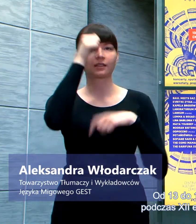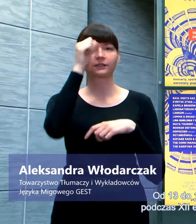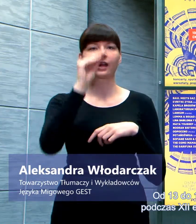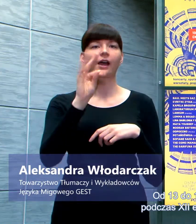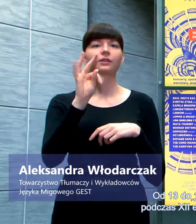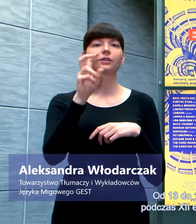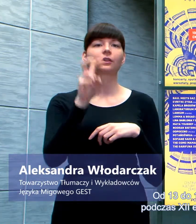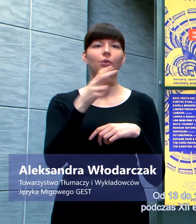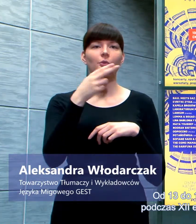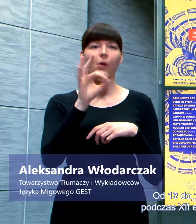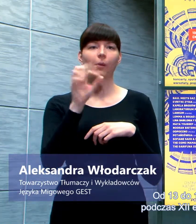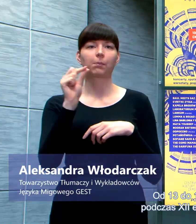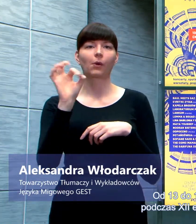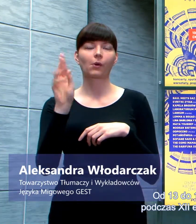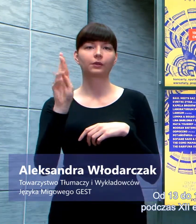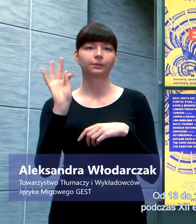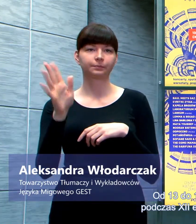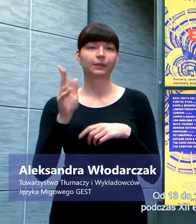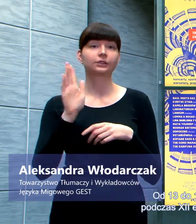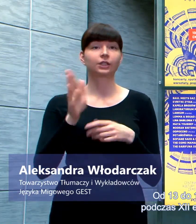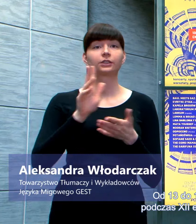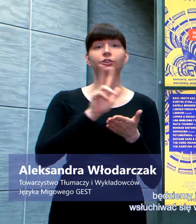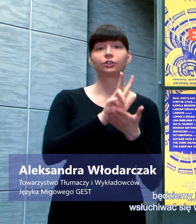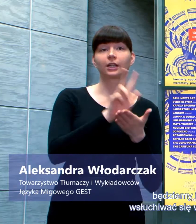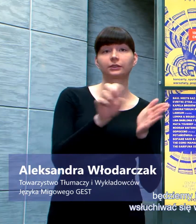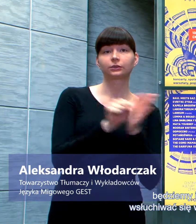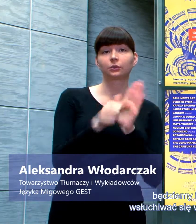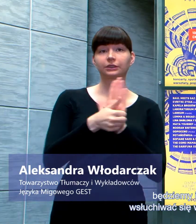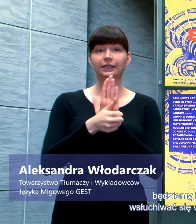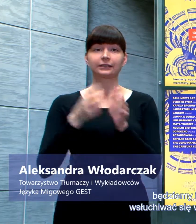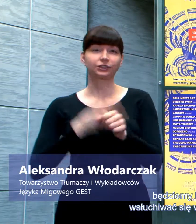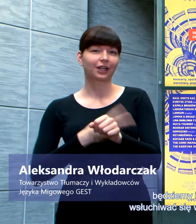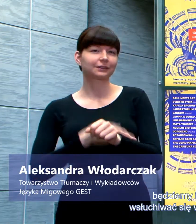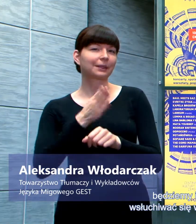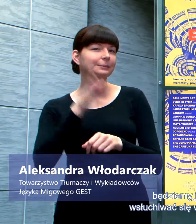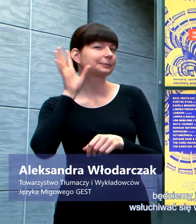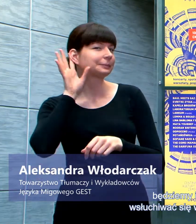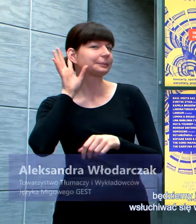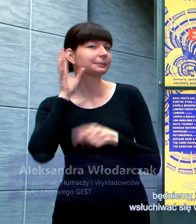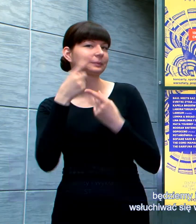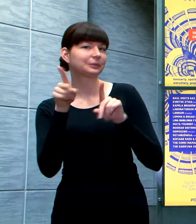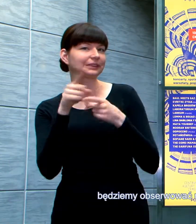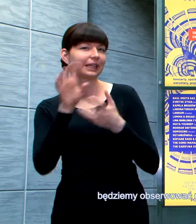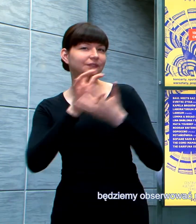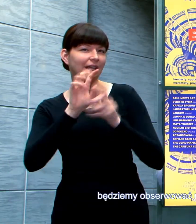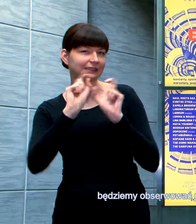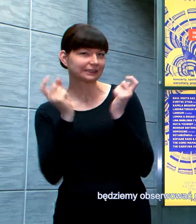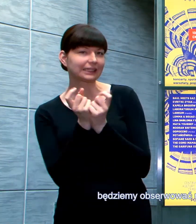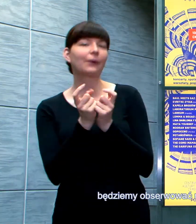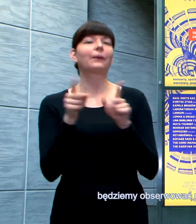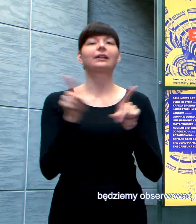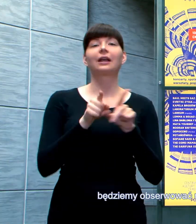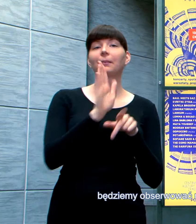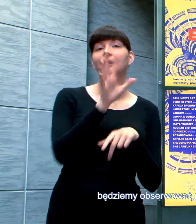do 16 czerwca podczas 12 edycji festiwalu będziemy intensywnie wsłuchiwać się w muzykę świata. Będziemy